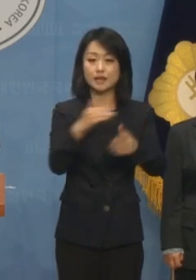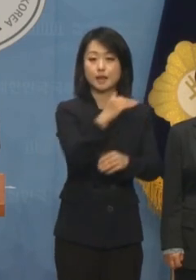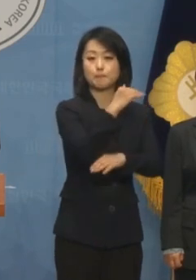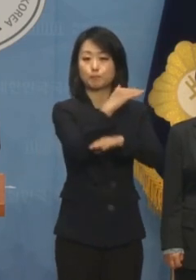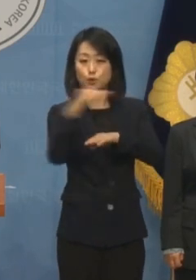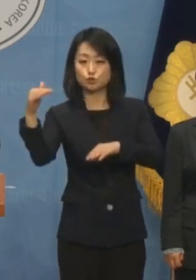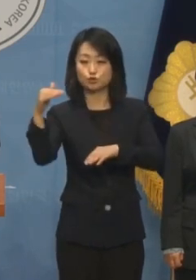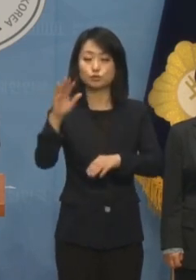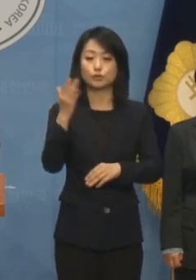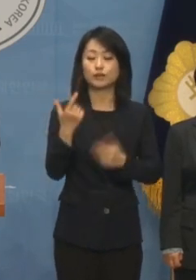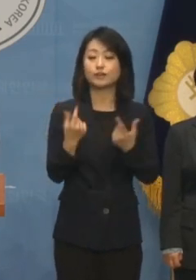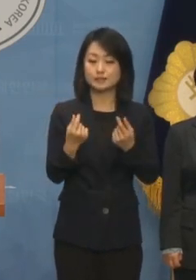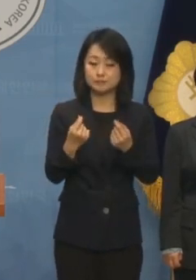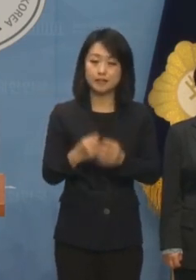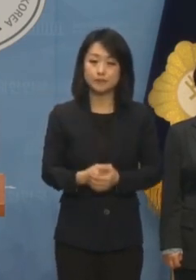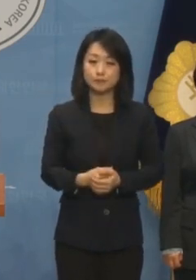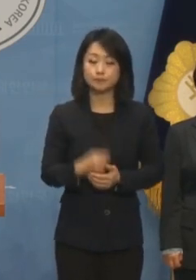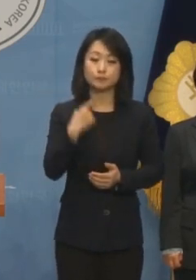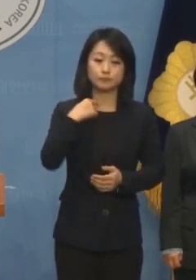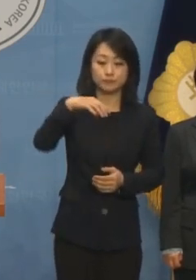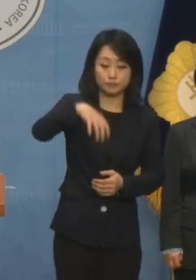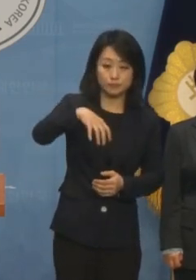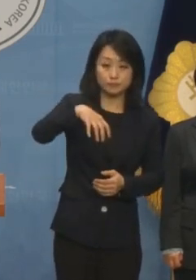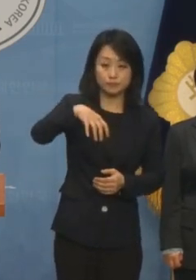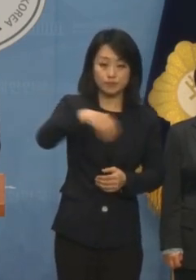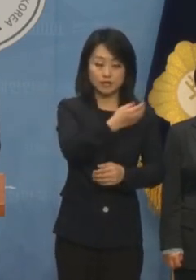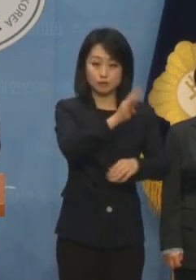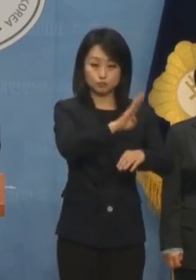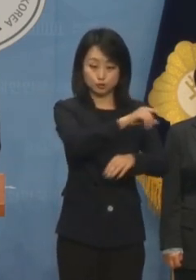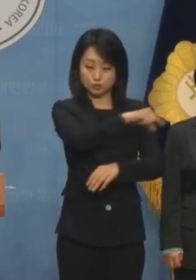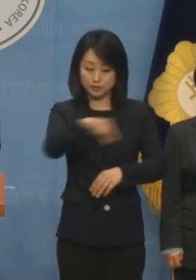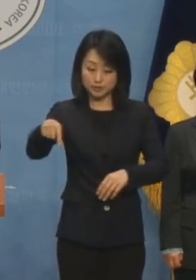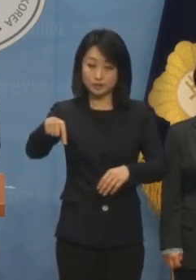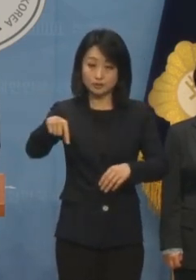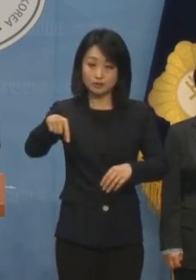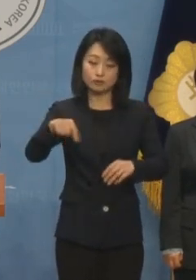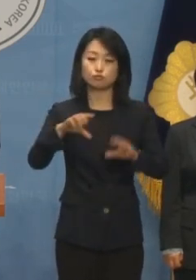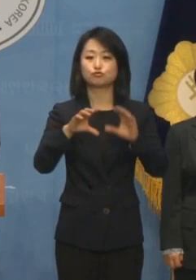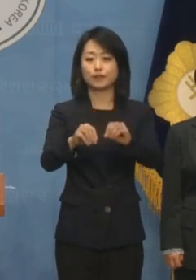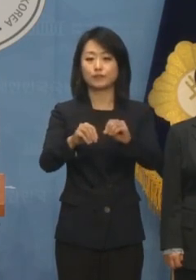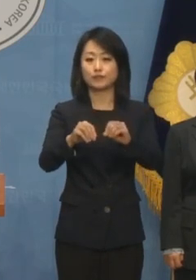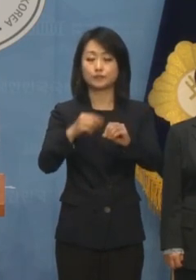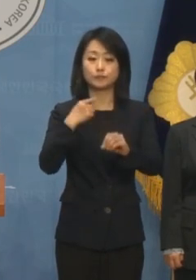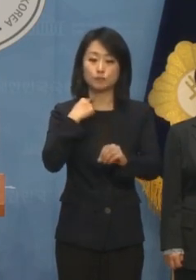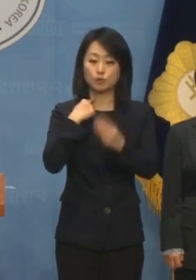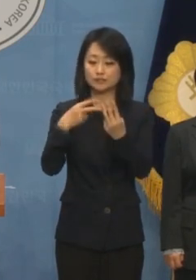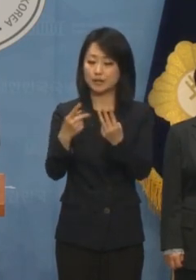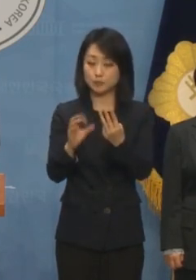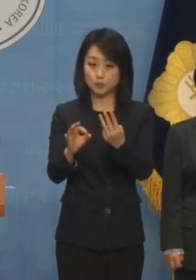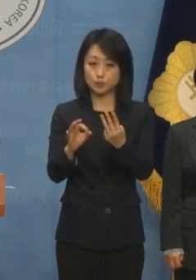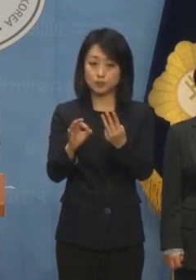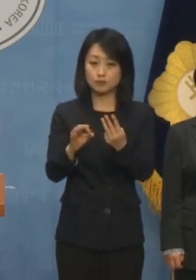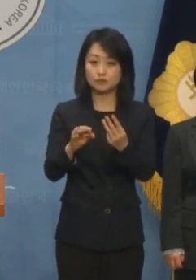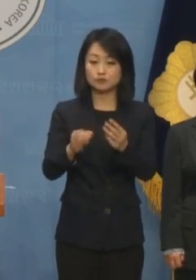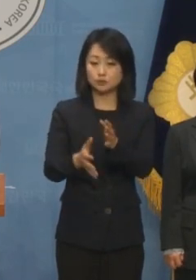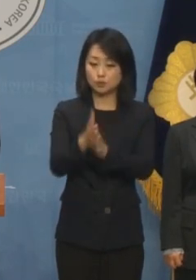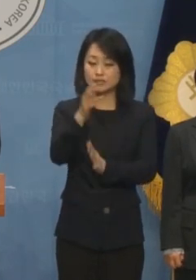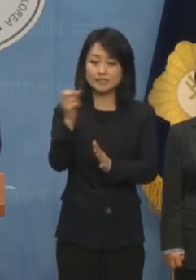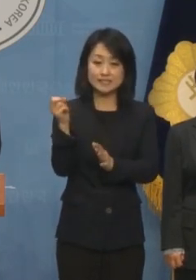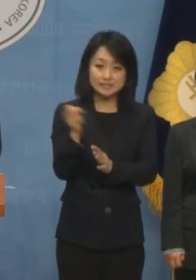것입니다. 목동선 강북횡단선 교통계획도 중단되었고 목삼동에 있는 도시재생 사업도